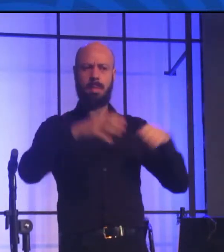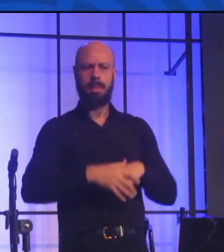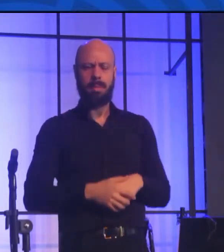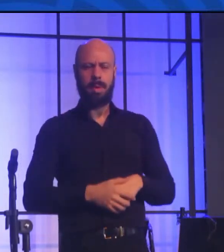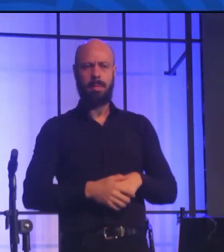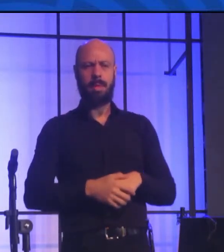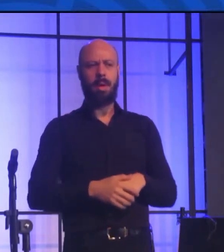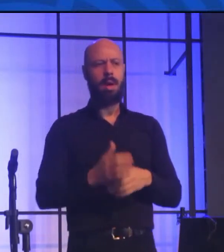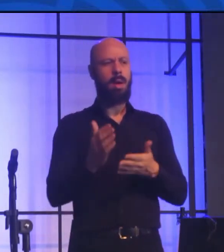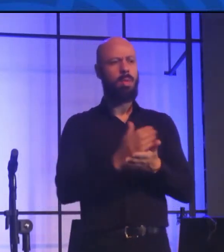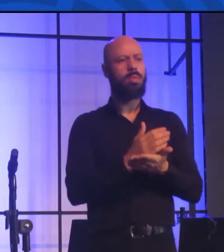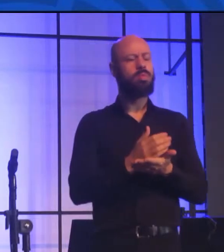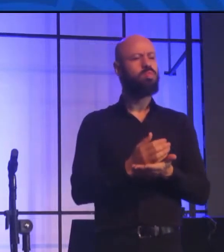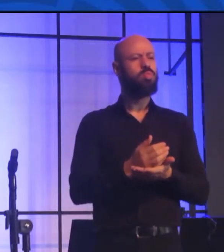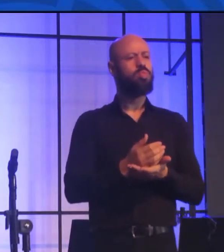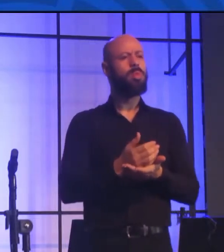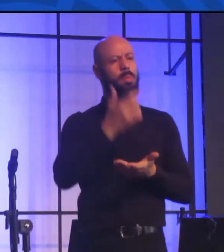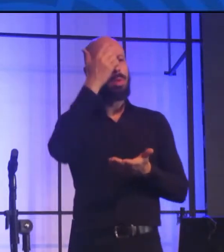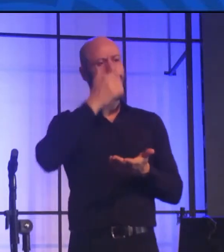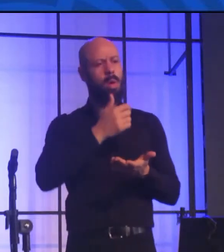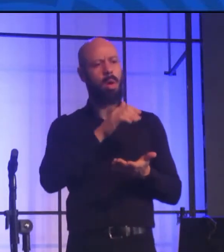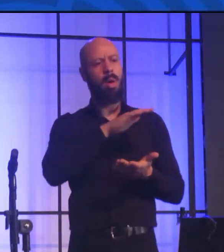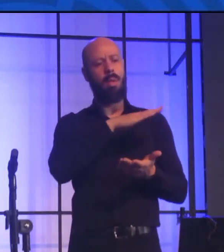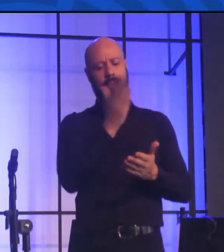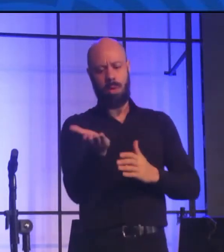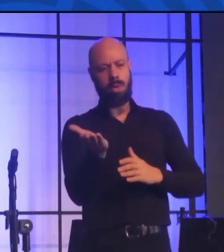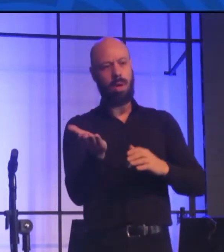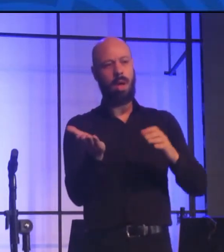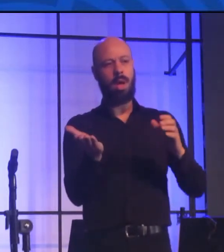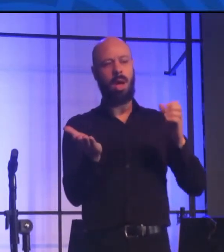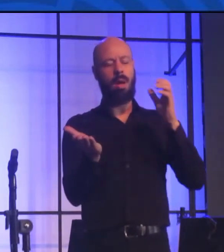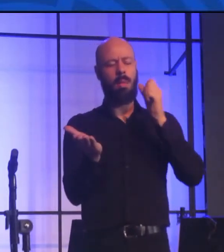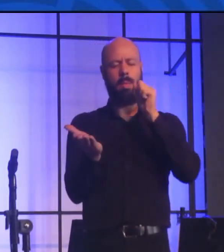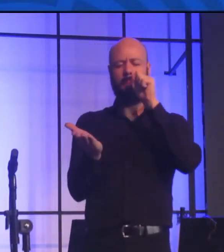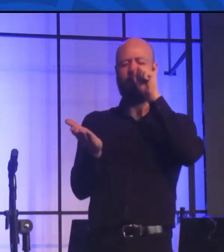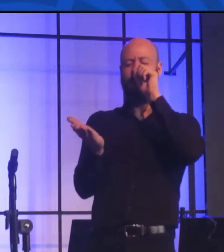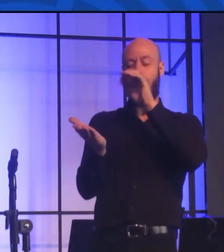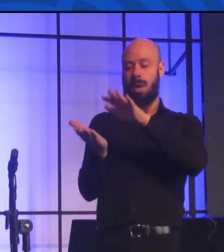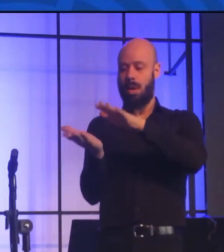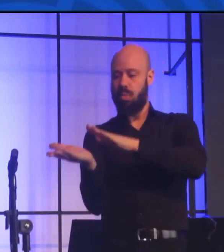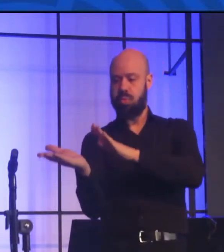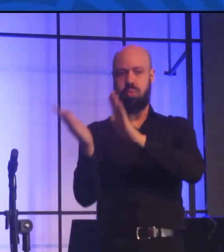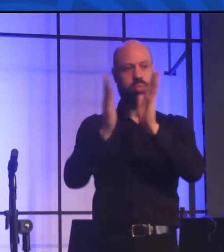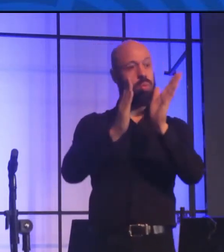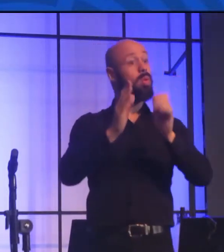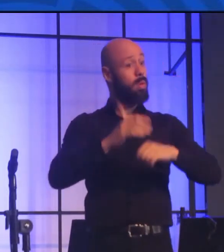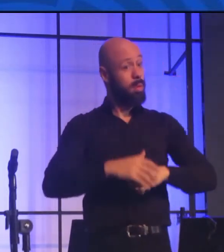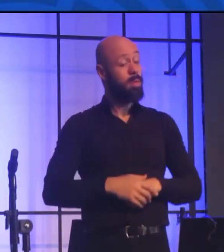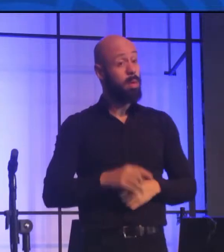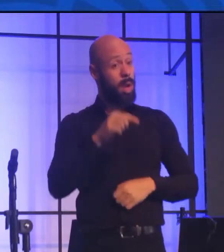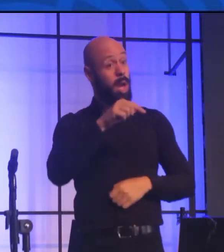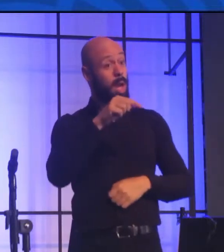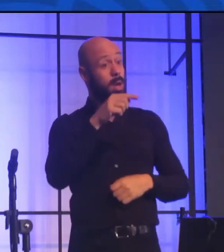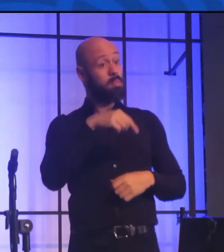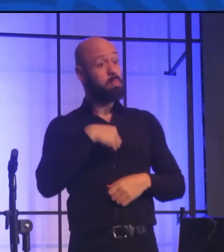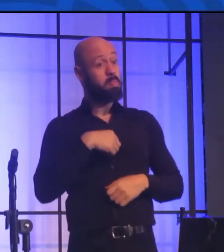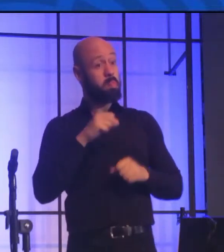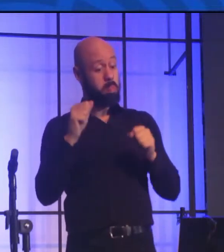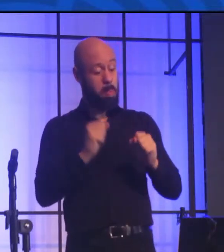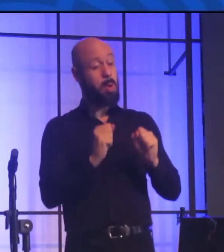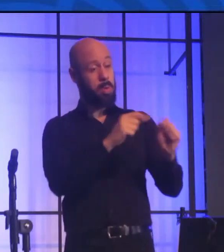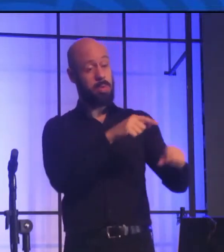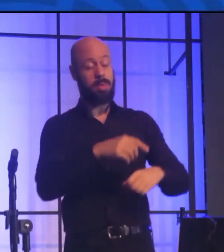ressuscitou mortos, o homem que reverteu situações calamitosas na nação, e agora um aluno,